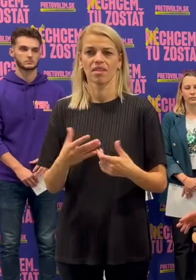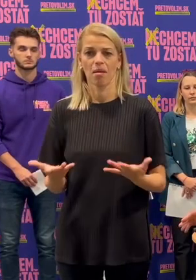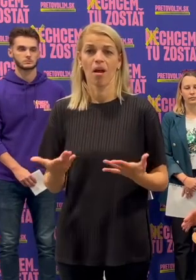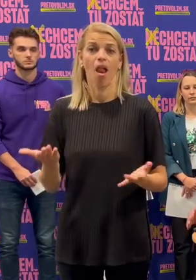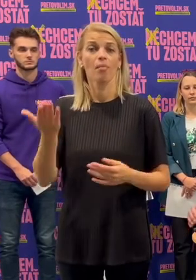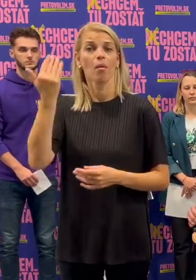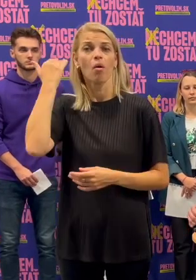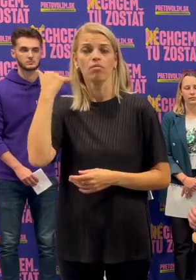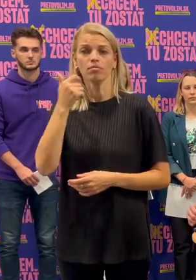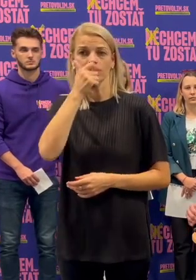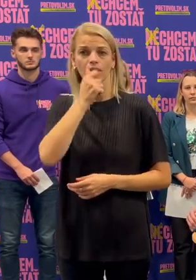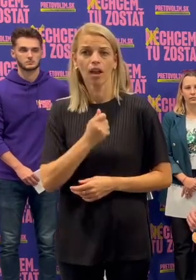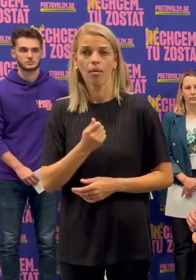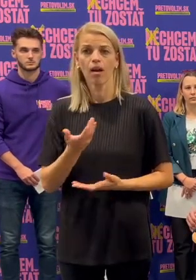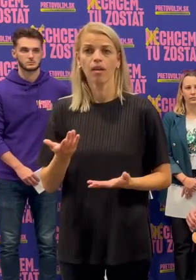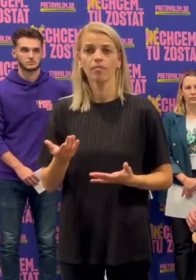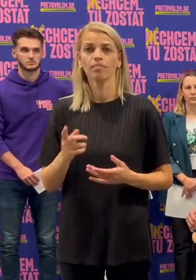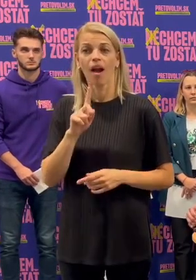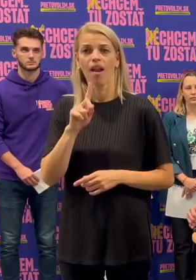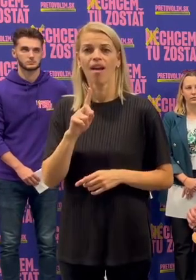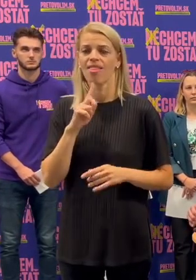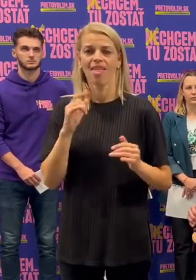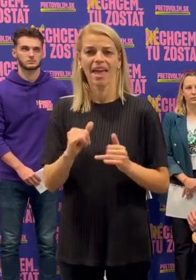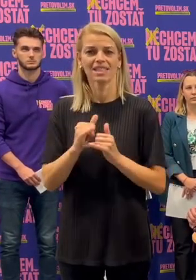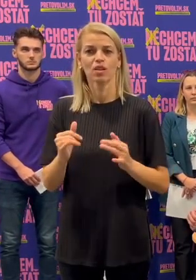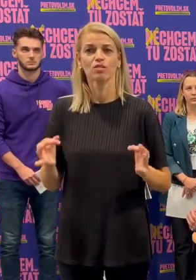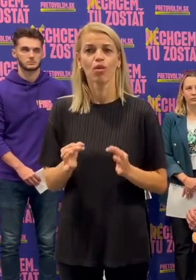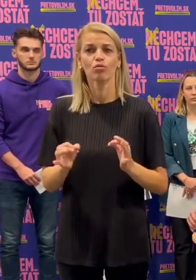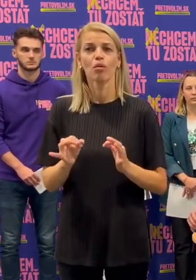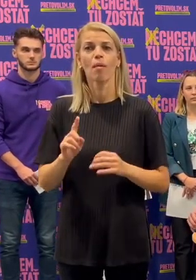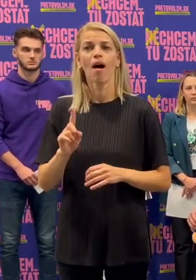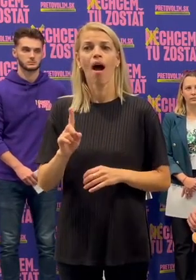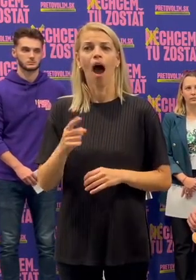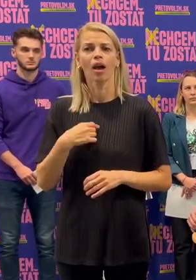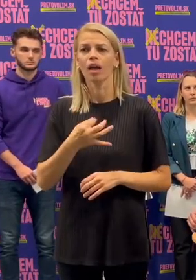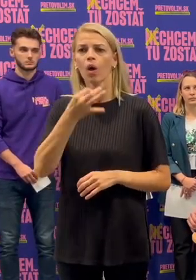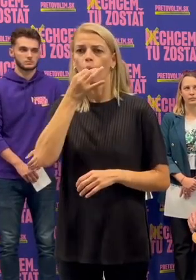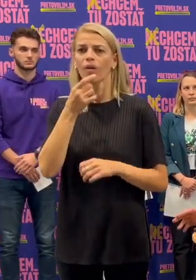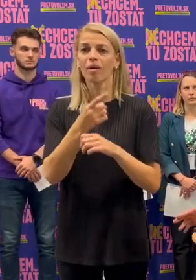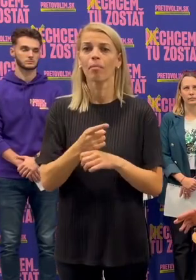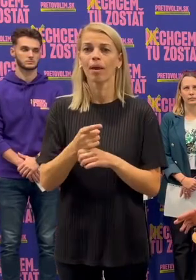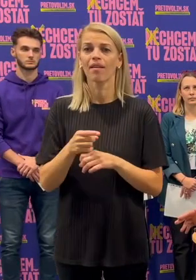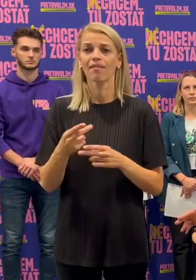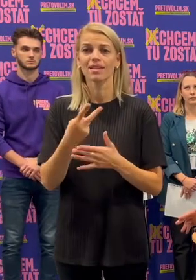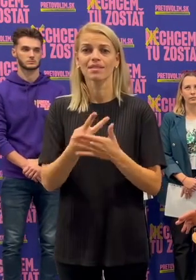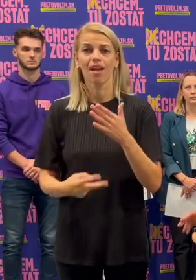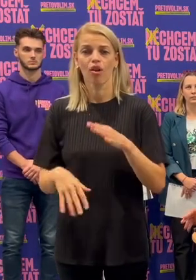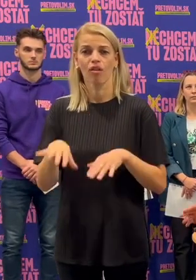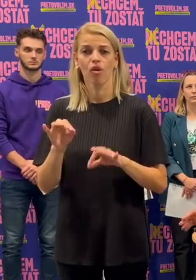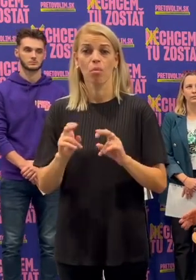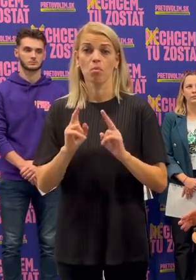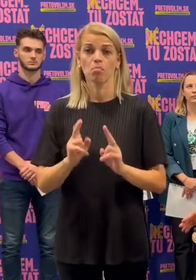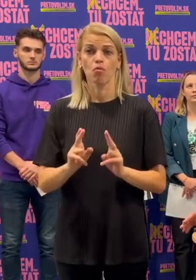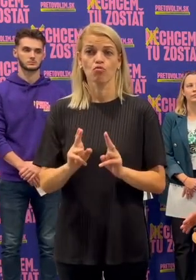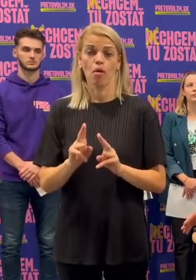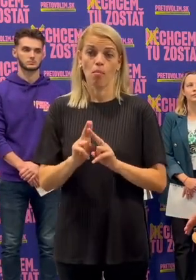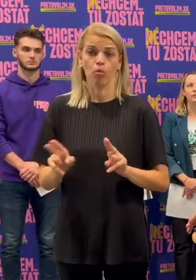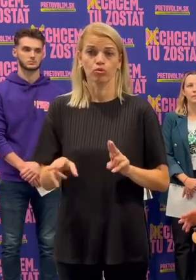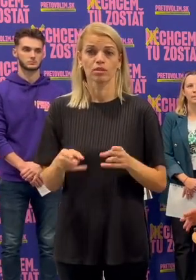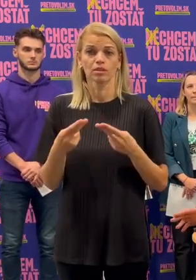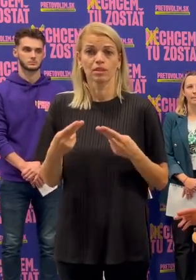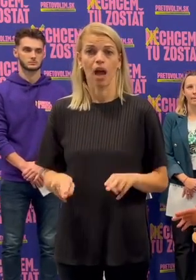minulosti. No neexistuje spôsob, akým by sme nevedeli vplývať na výsledok volieb. Hoci sa možno občas môže stať, že ak nepôjdeme